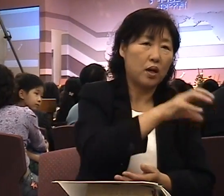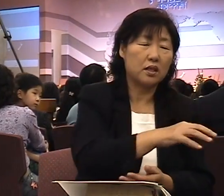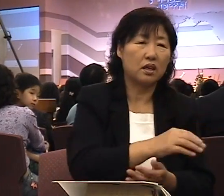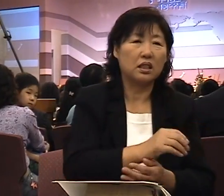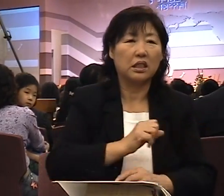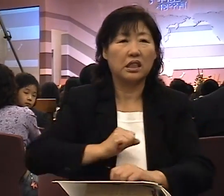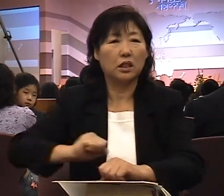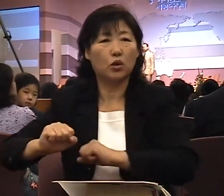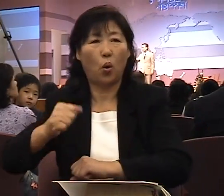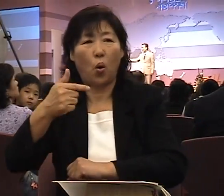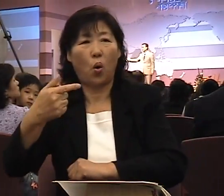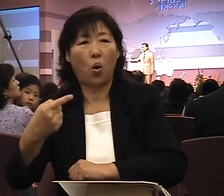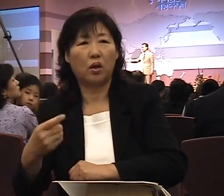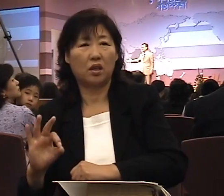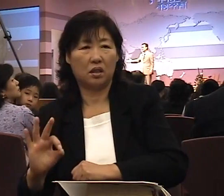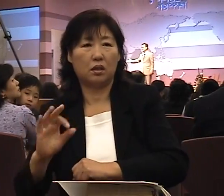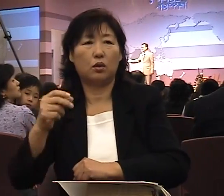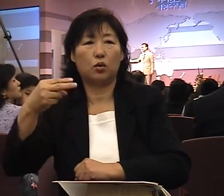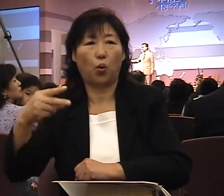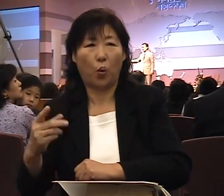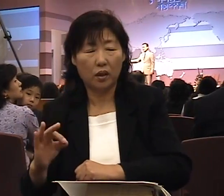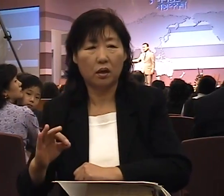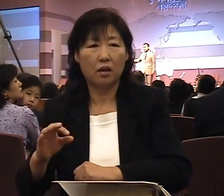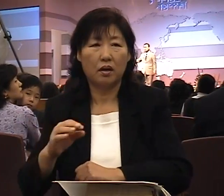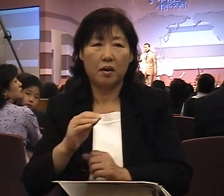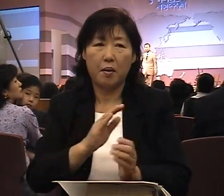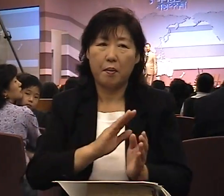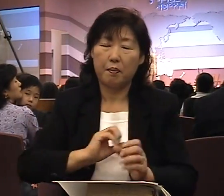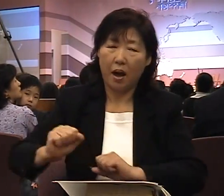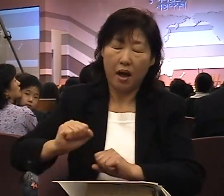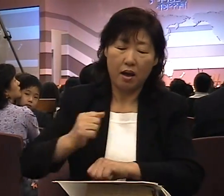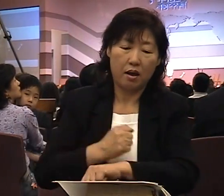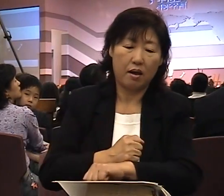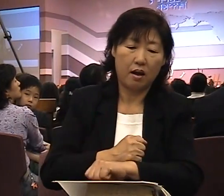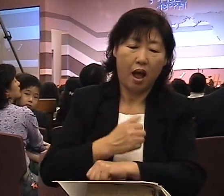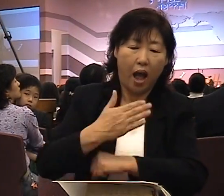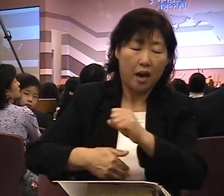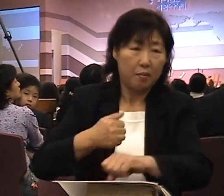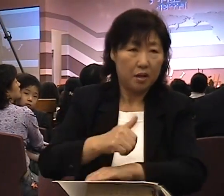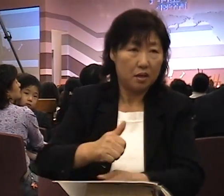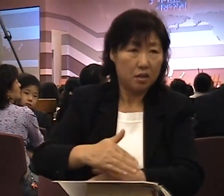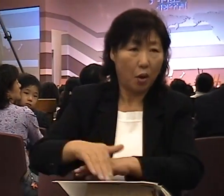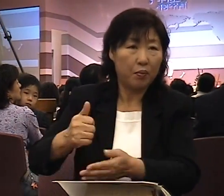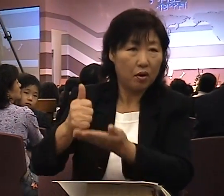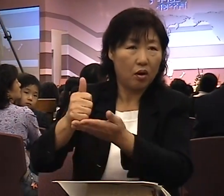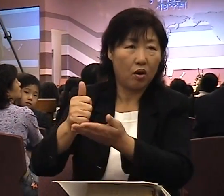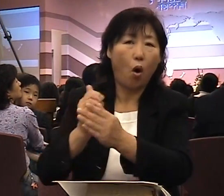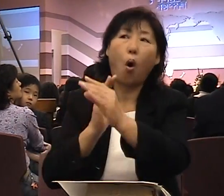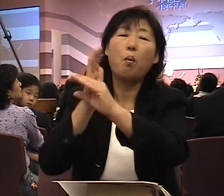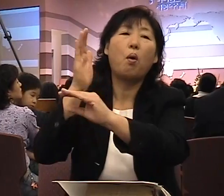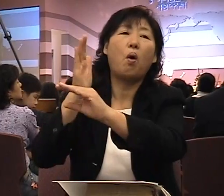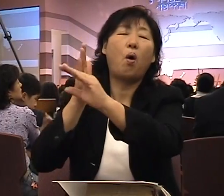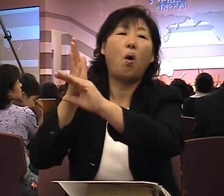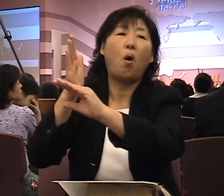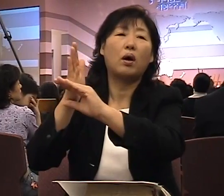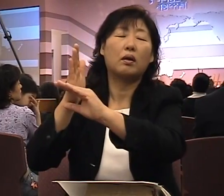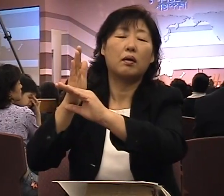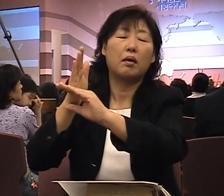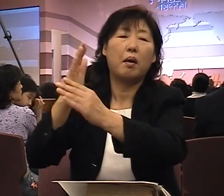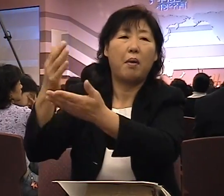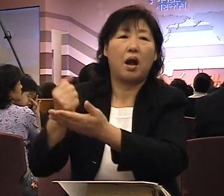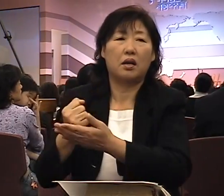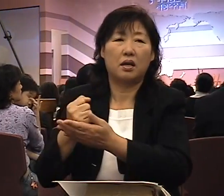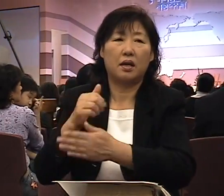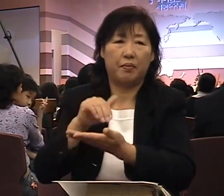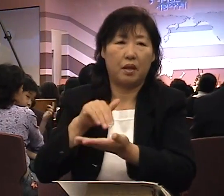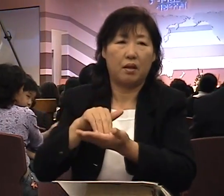것입니다. 그걸 봐야 돼요. 하나님의 섭리를 overruling presence를 믿는다면 그것을 받는 입장에서 우리 끝나면 안